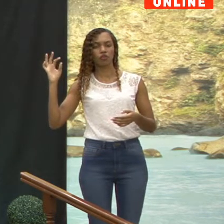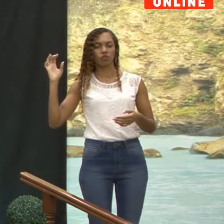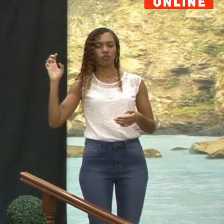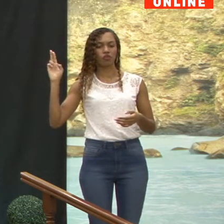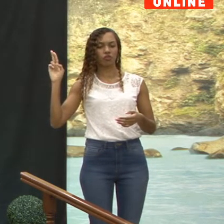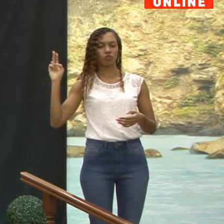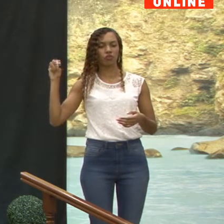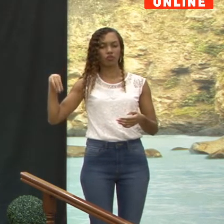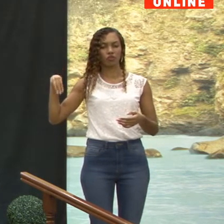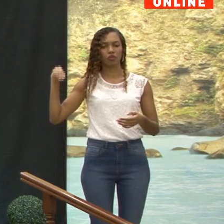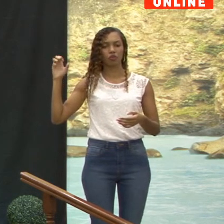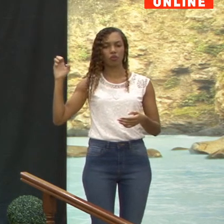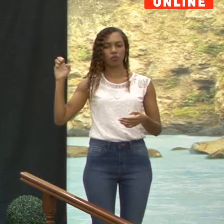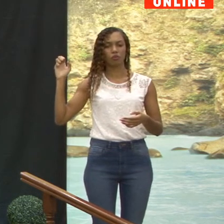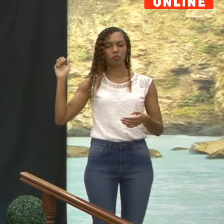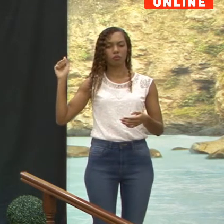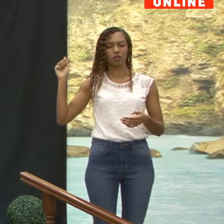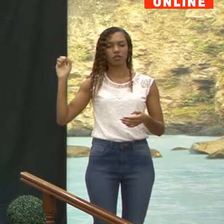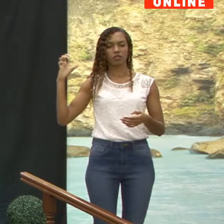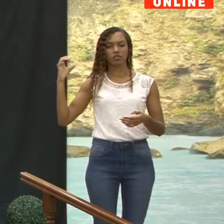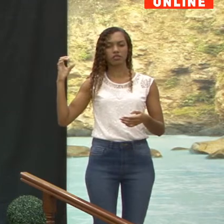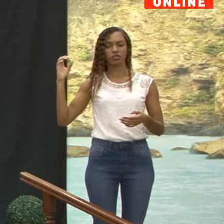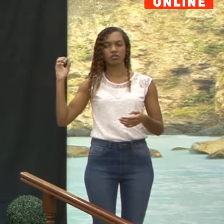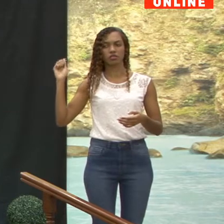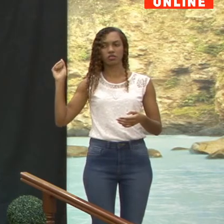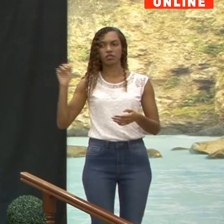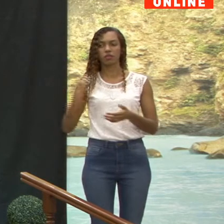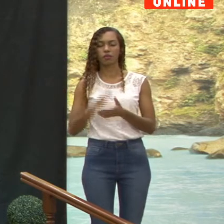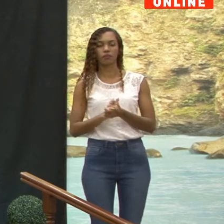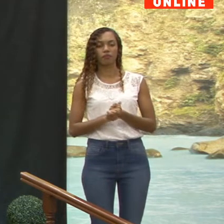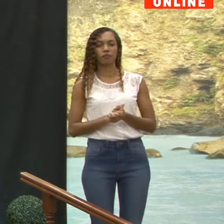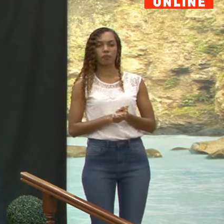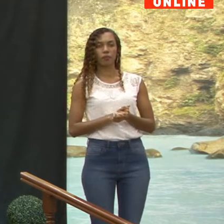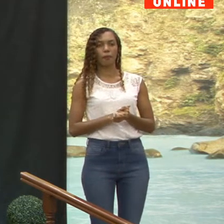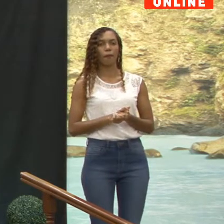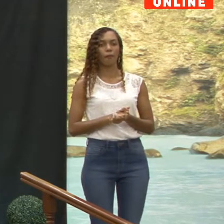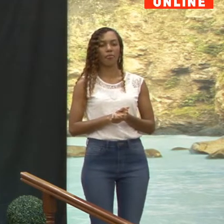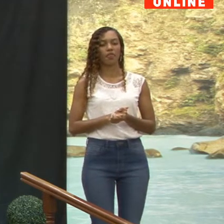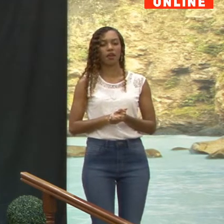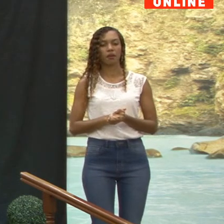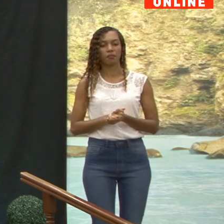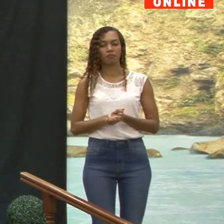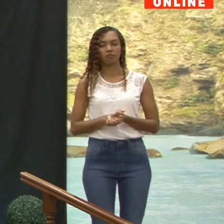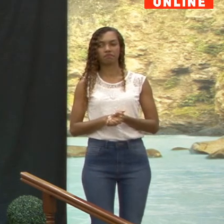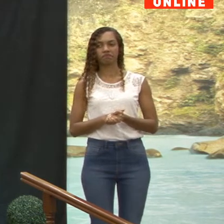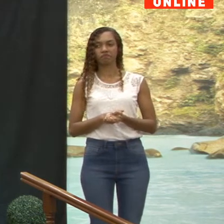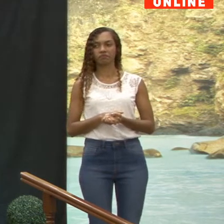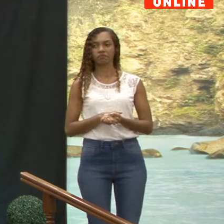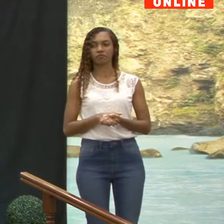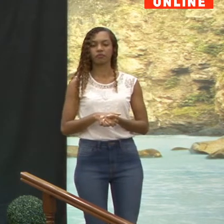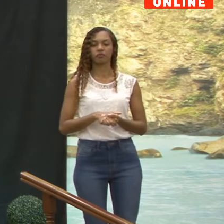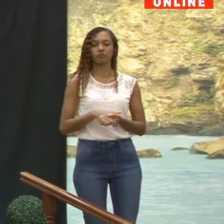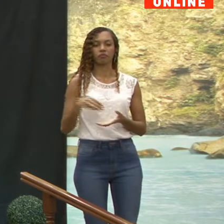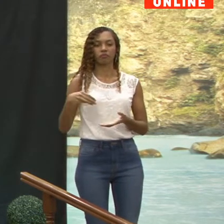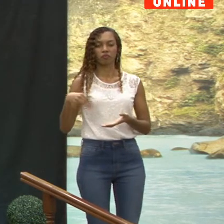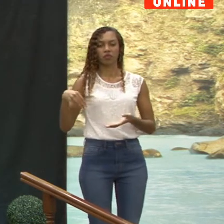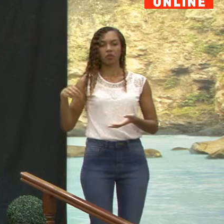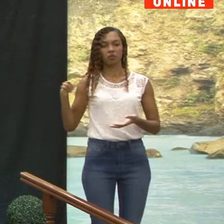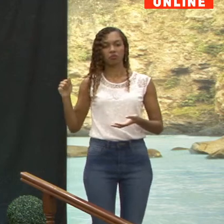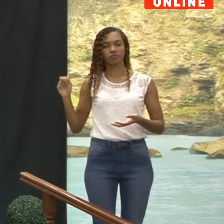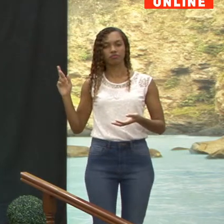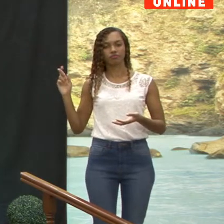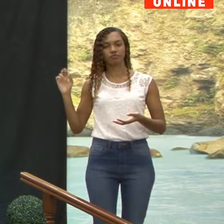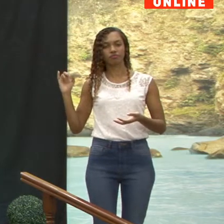gostava de ficar na janela. E aí a Maria Fumaça ia tocando aquelas buzinas de Maria Fumaça e a